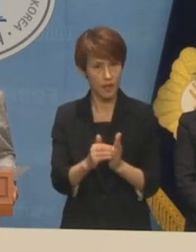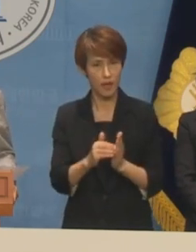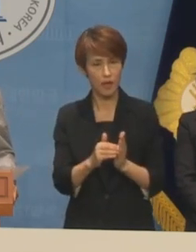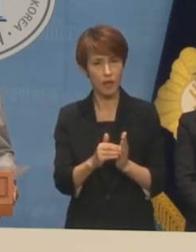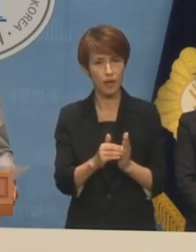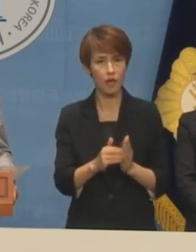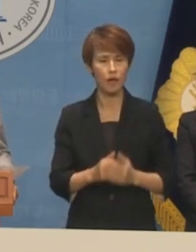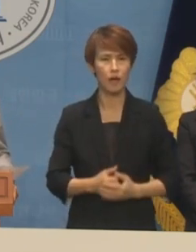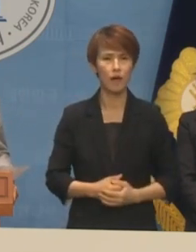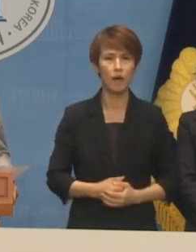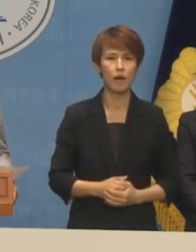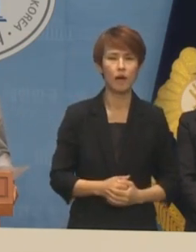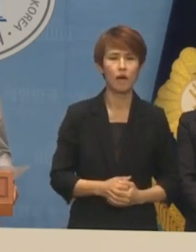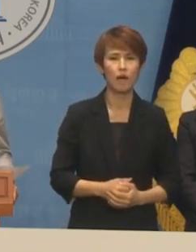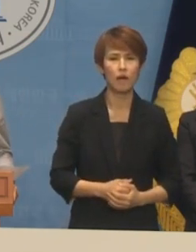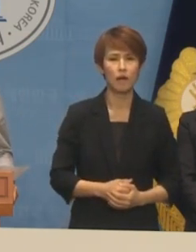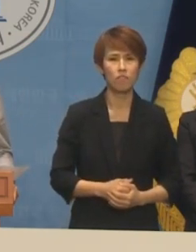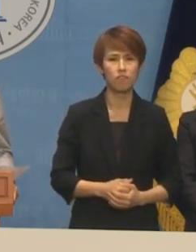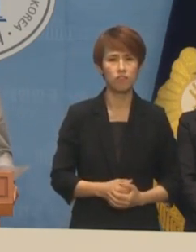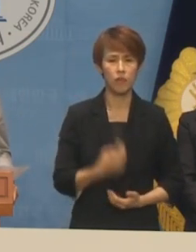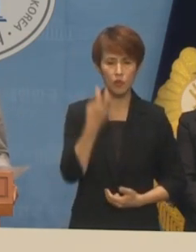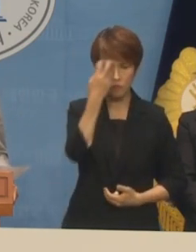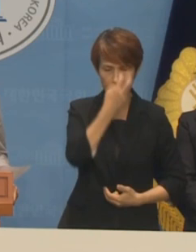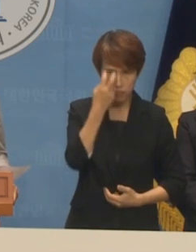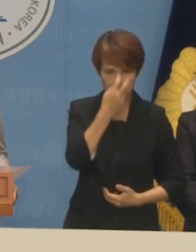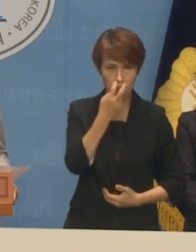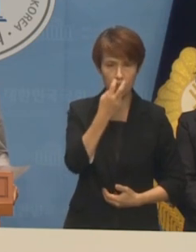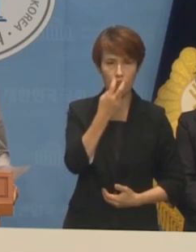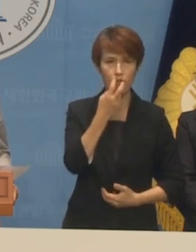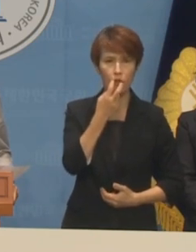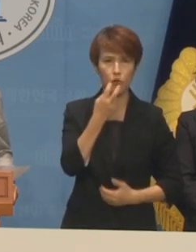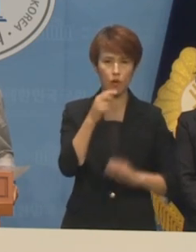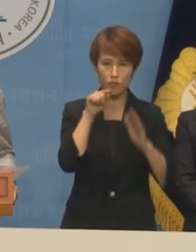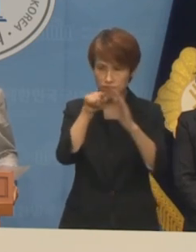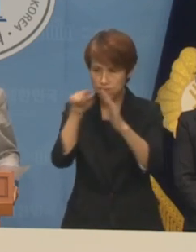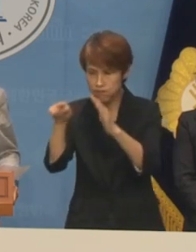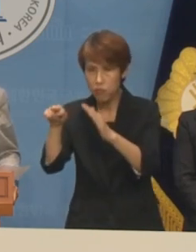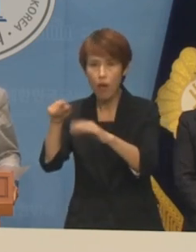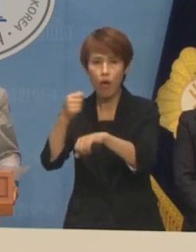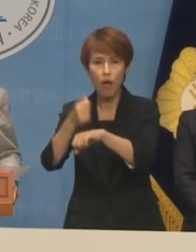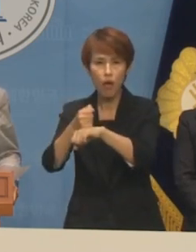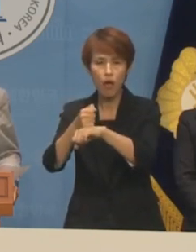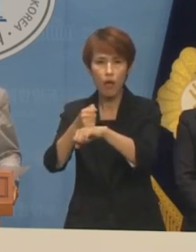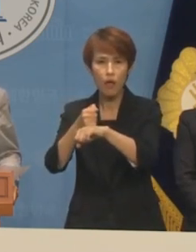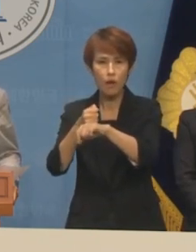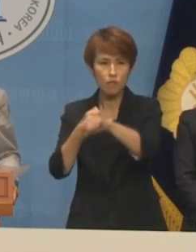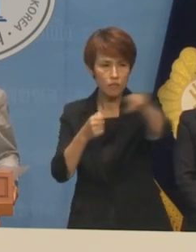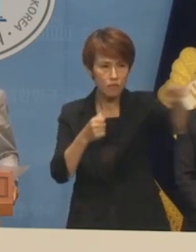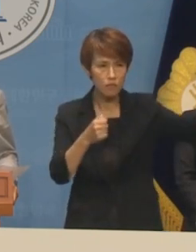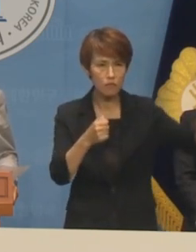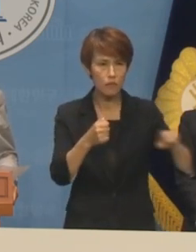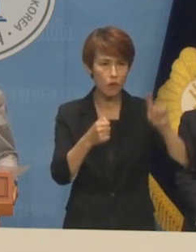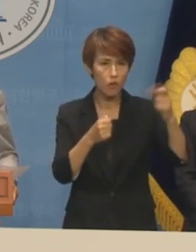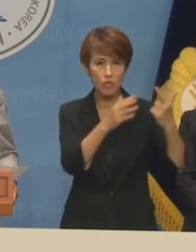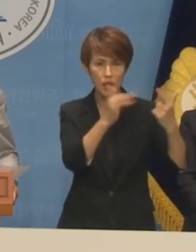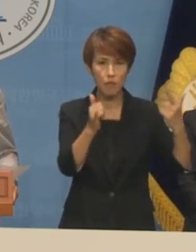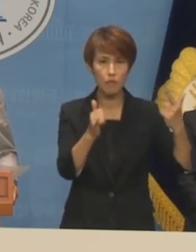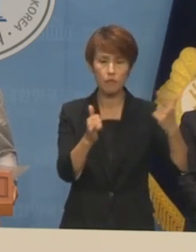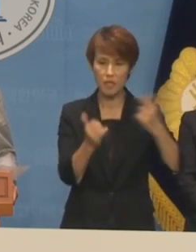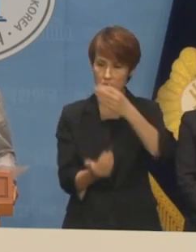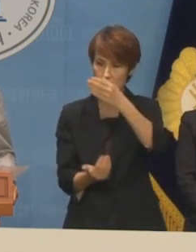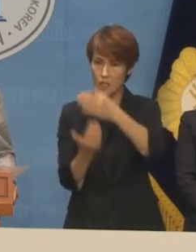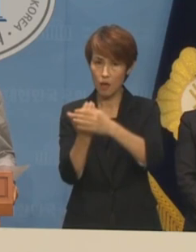했습니다. 그런데 진상조사와 현장 답사를 한다는 진상조사 기획단은 여순